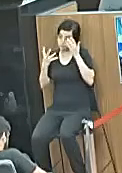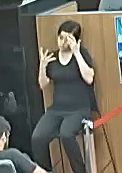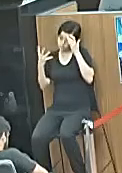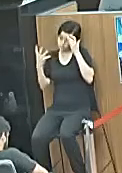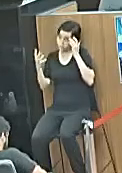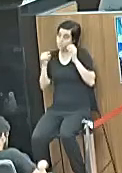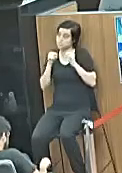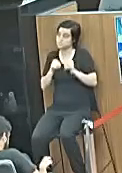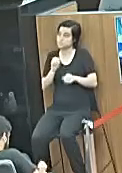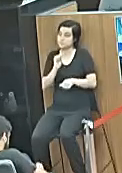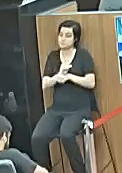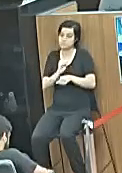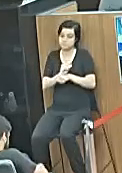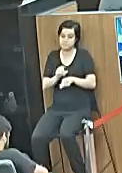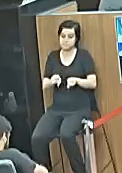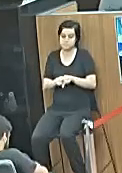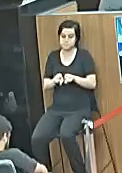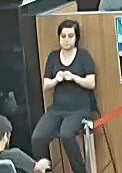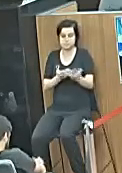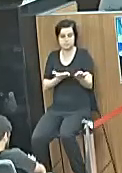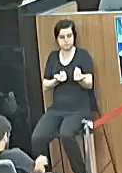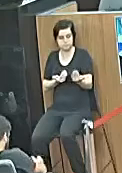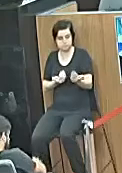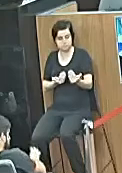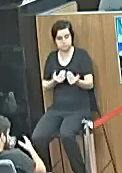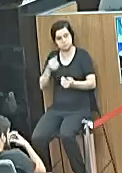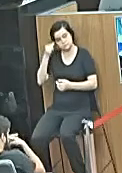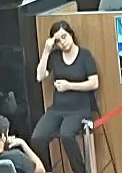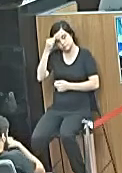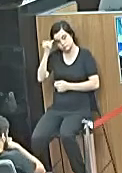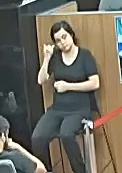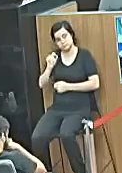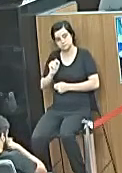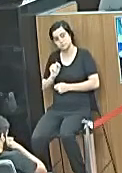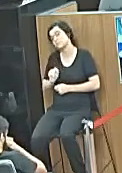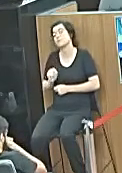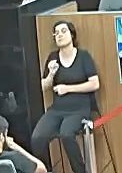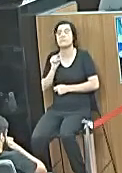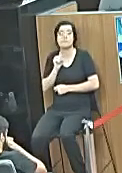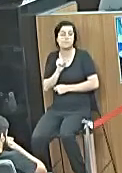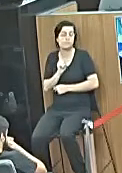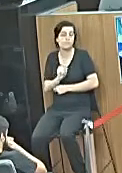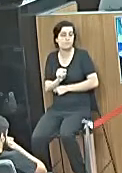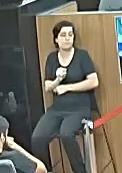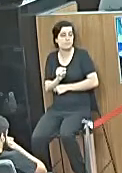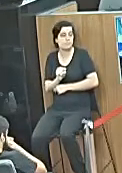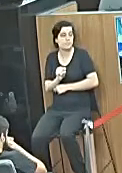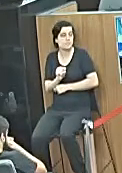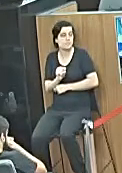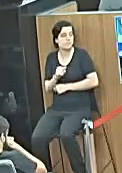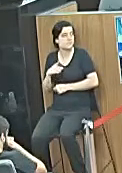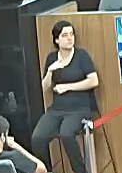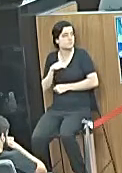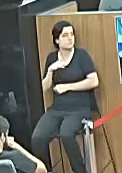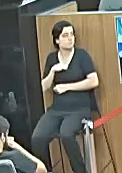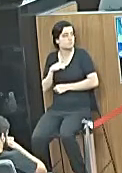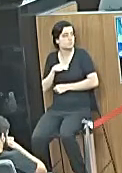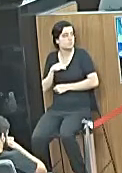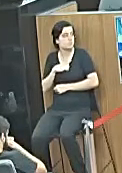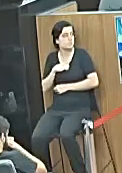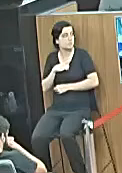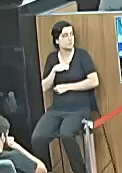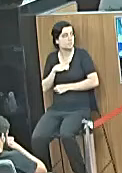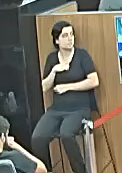nacional de atendimento socioeducativo que prevê que a medida socioeducativa ela tem um cunho que esta